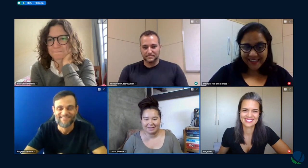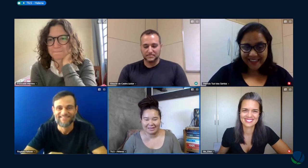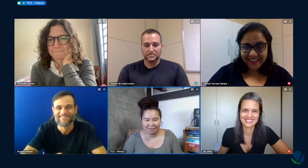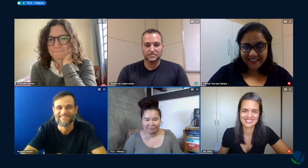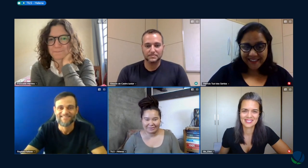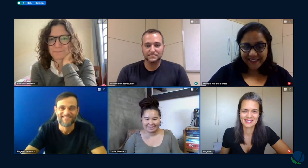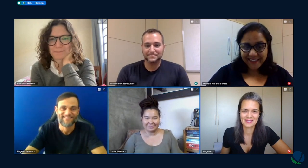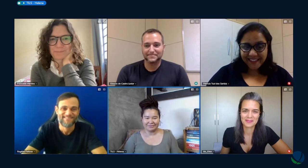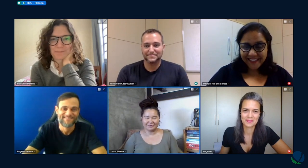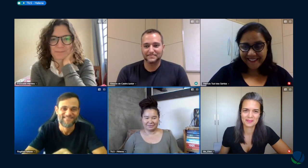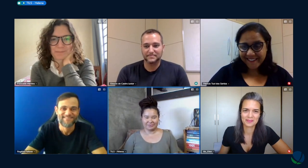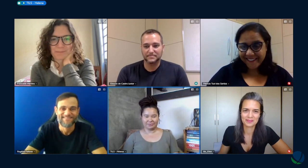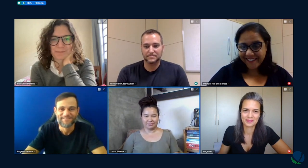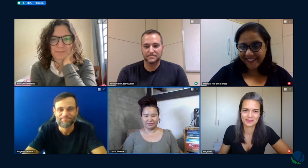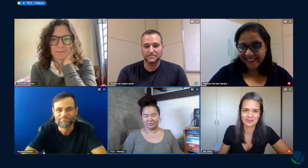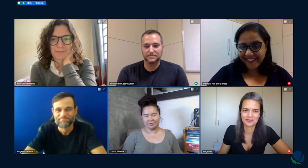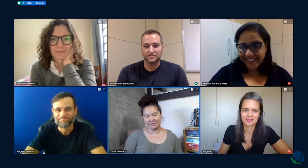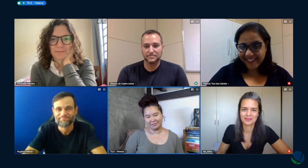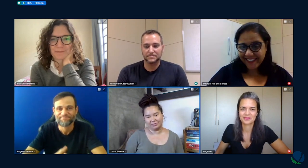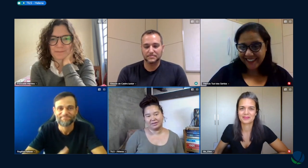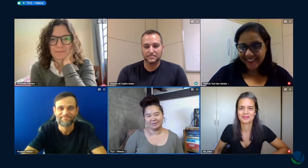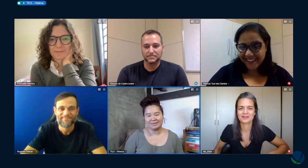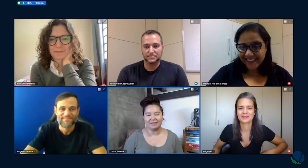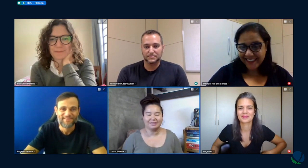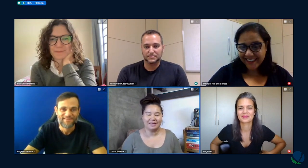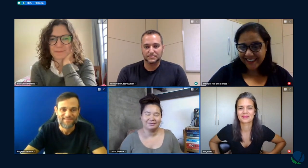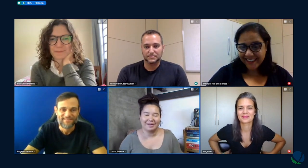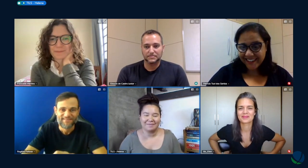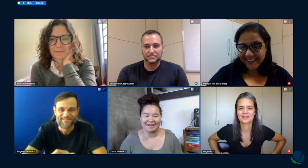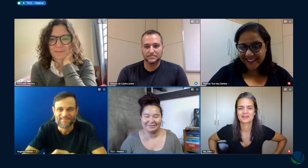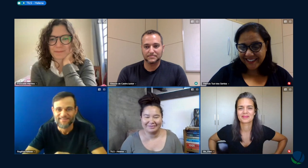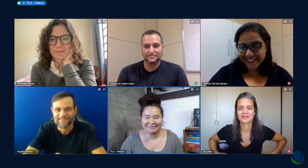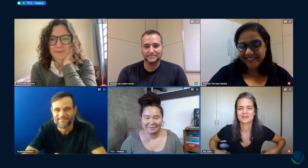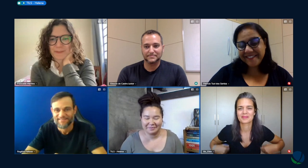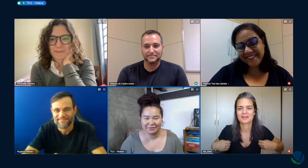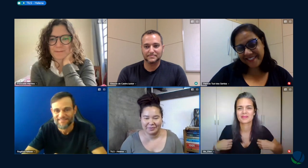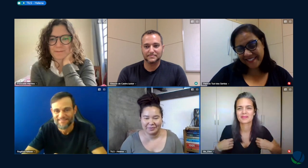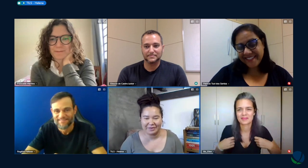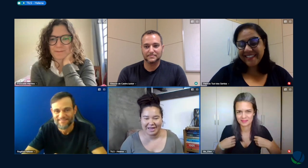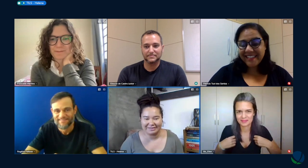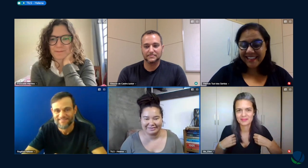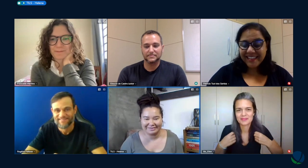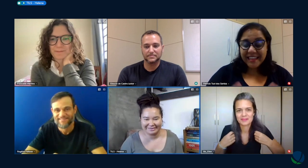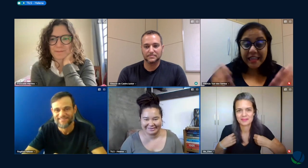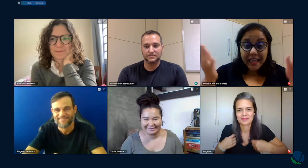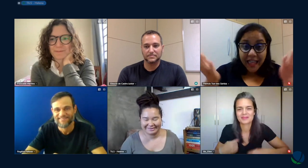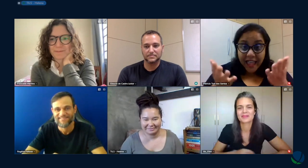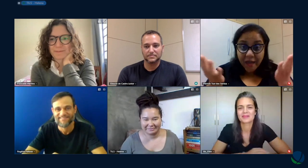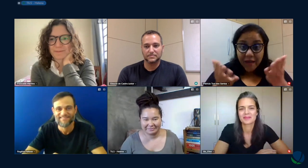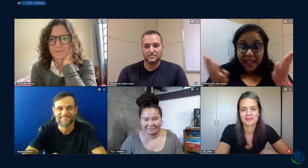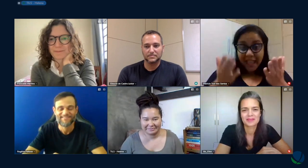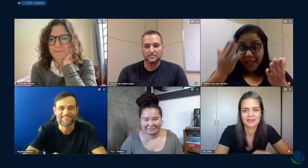também trabalhar na divulgação do resultado, né, do trabalho. Muito obrigada.